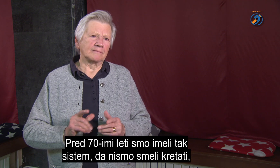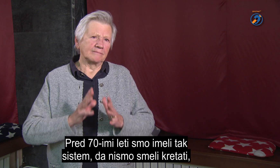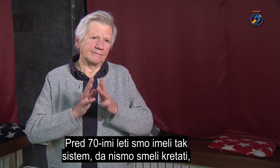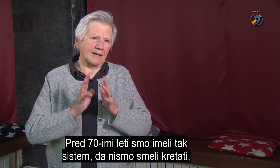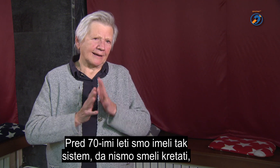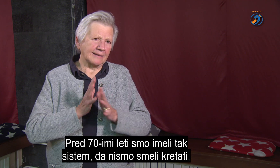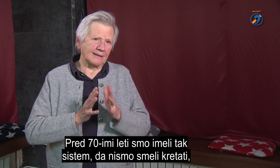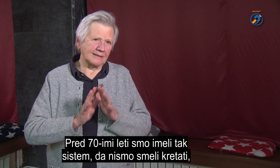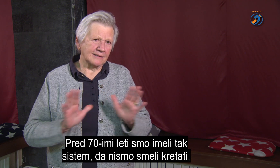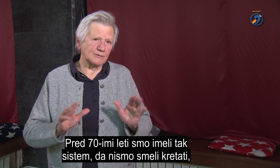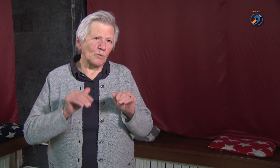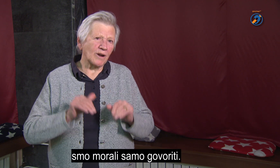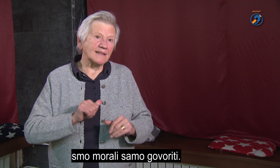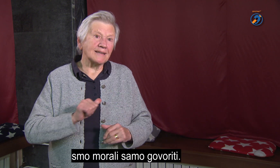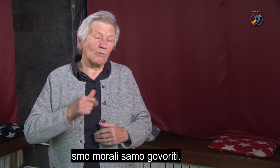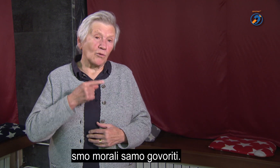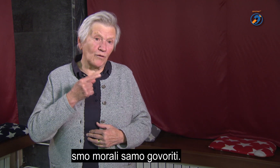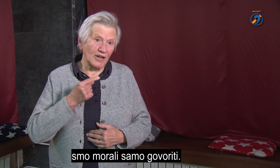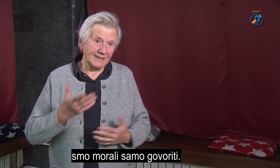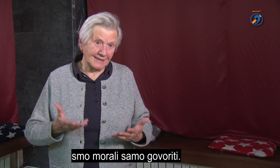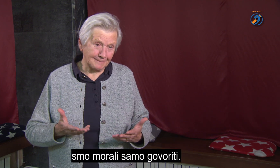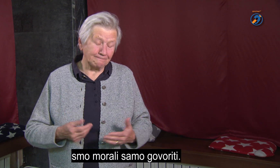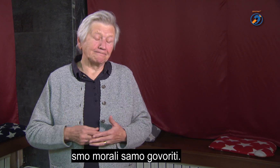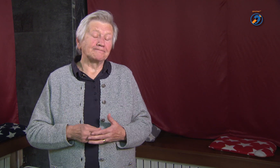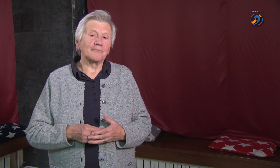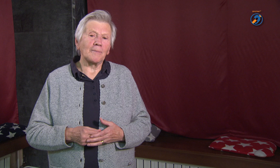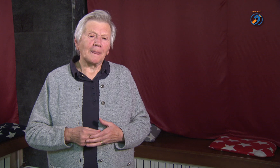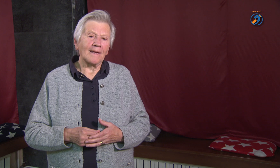smeli kratati, smo morali samo govoriti.